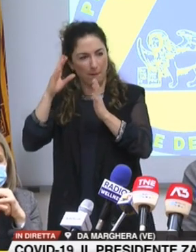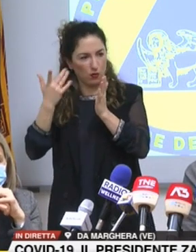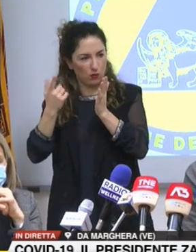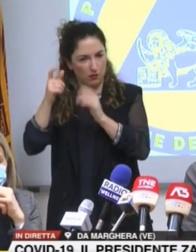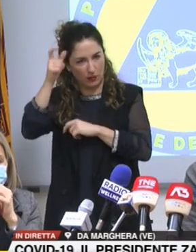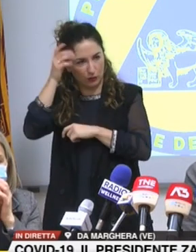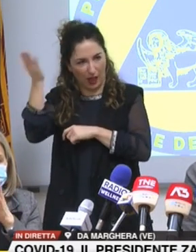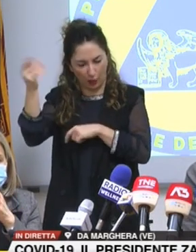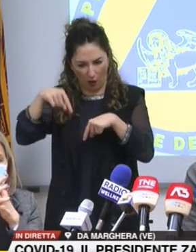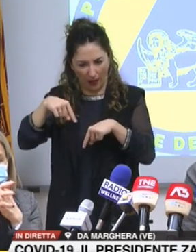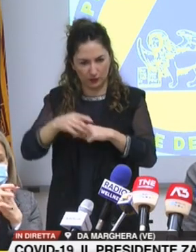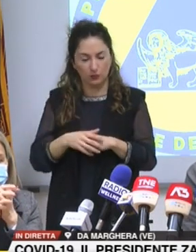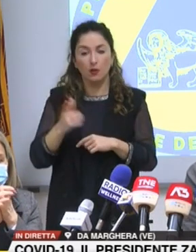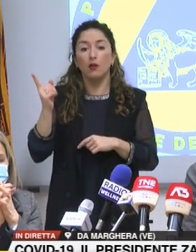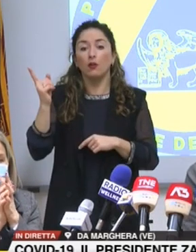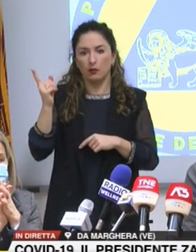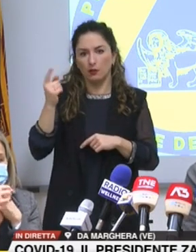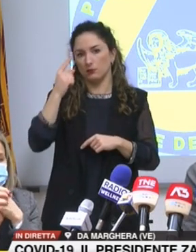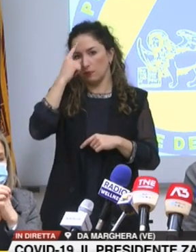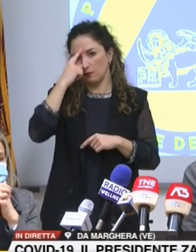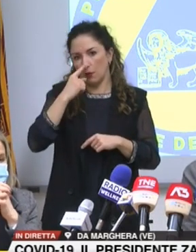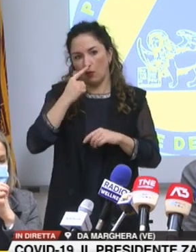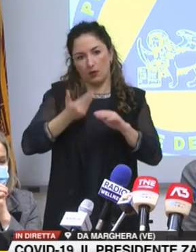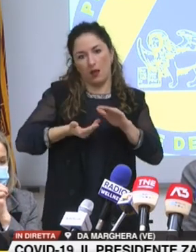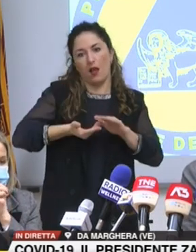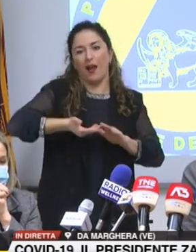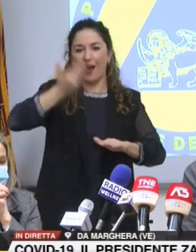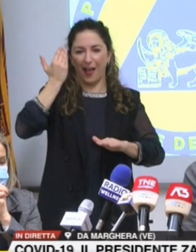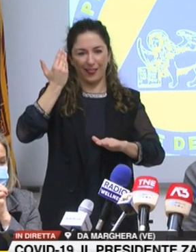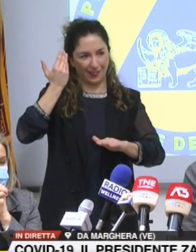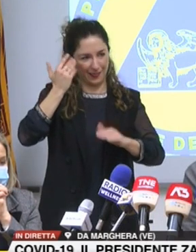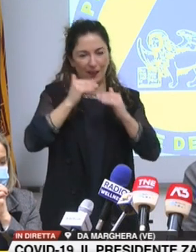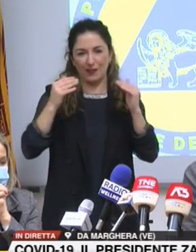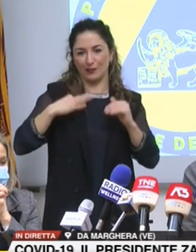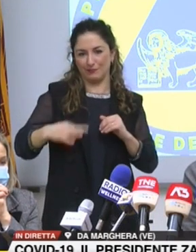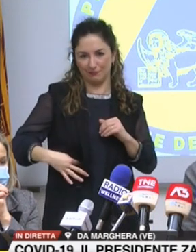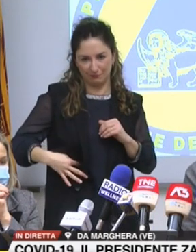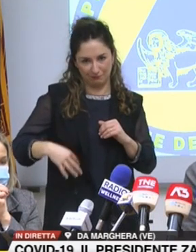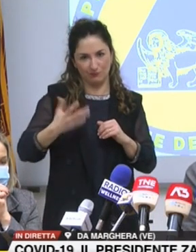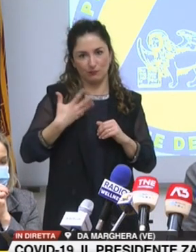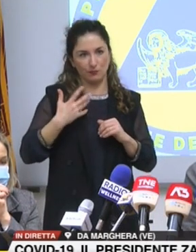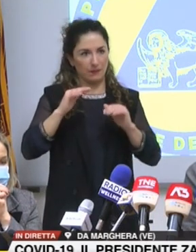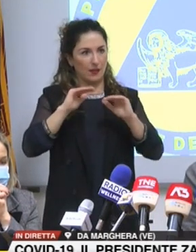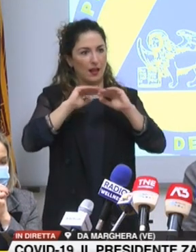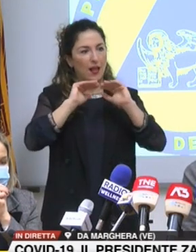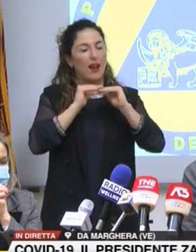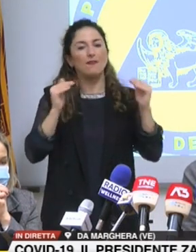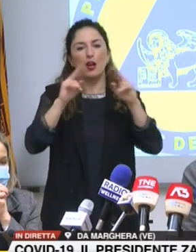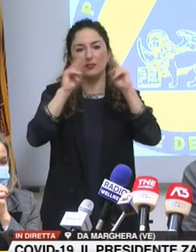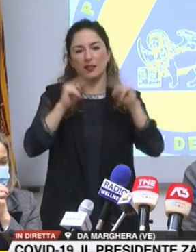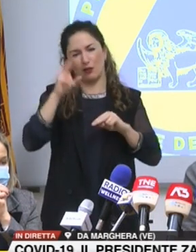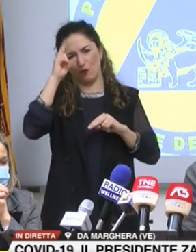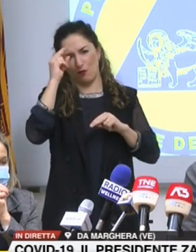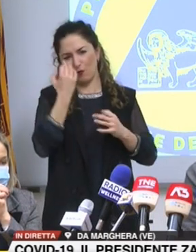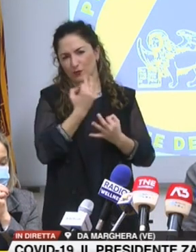Del fatto che lui rappresenti una figura di altissimo valore istituzionale con dei link a livello internazionale unici, penso che